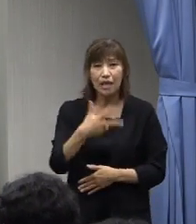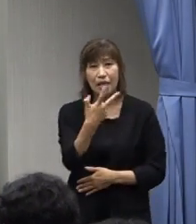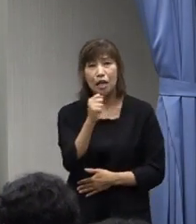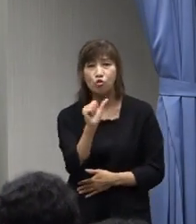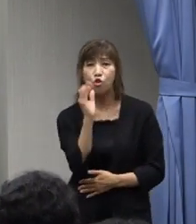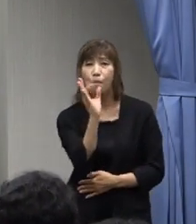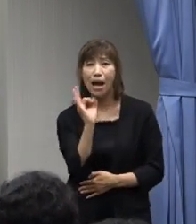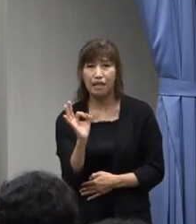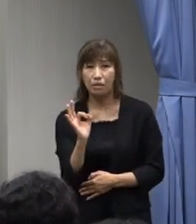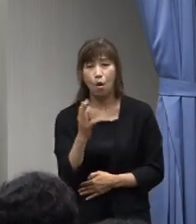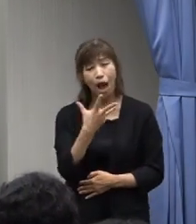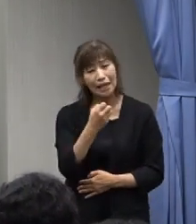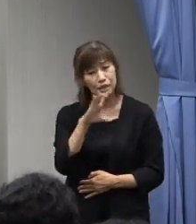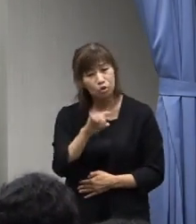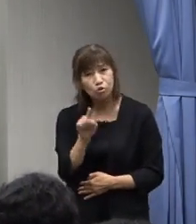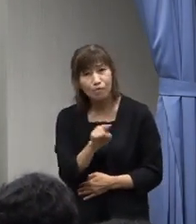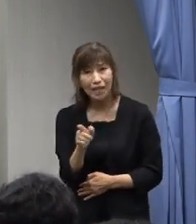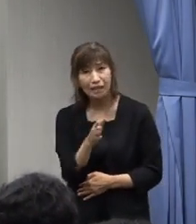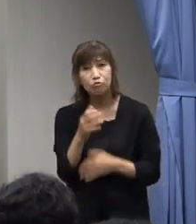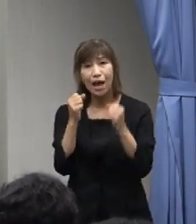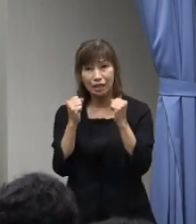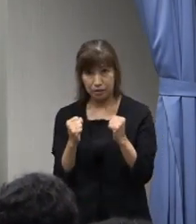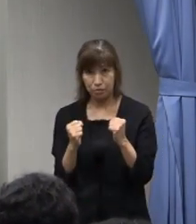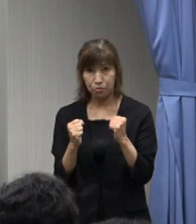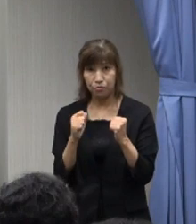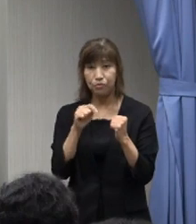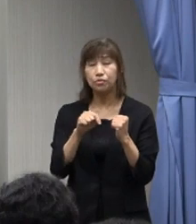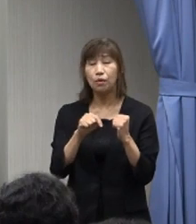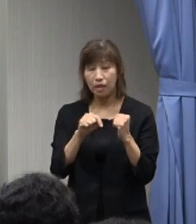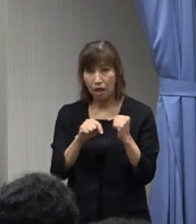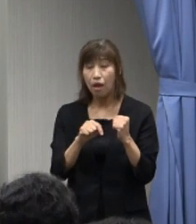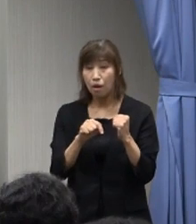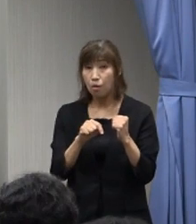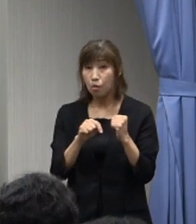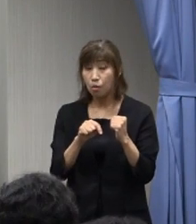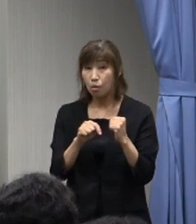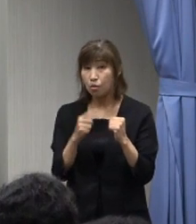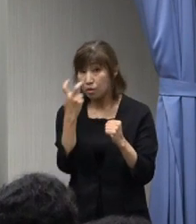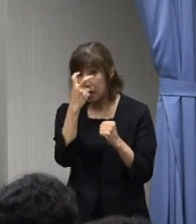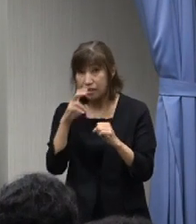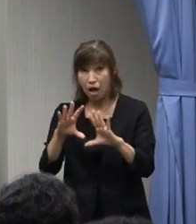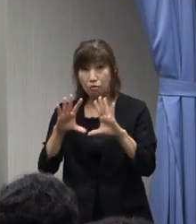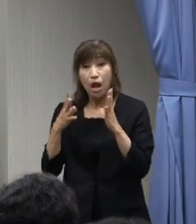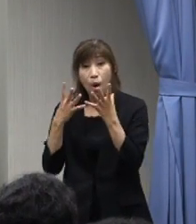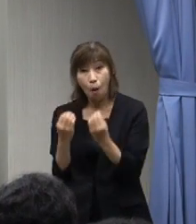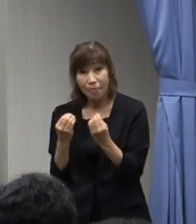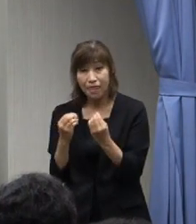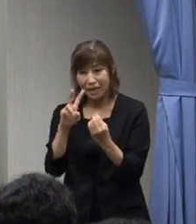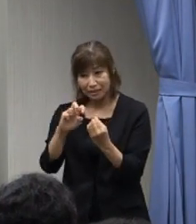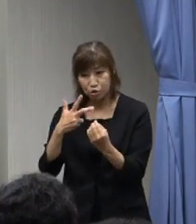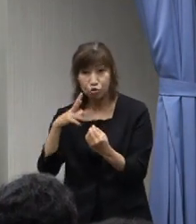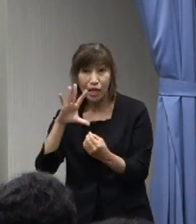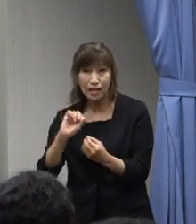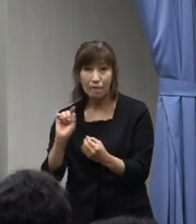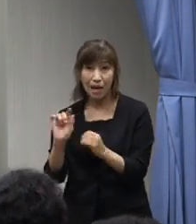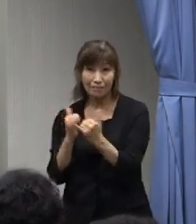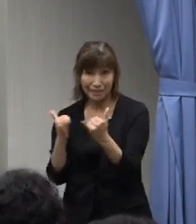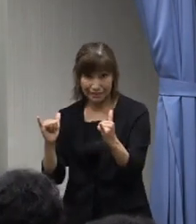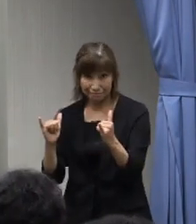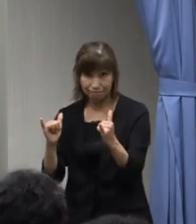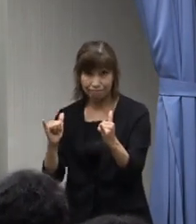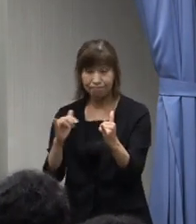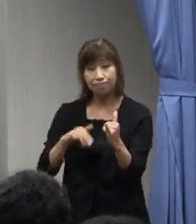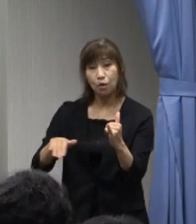しゃいます。そして抗体検査を受けた 25% の方、27万人の方